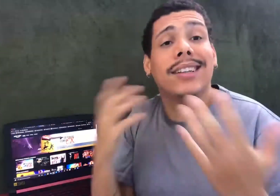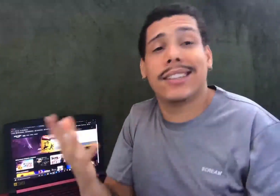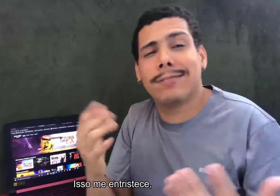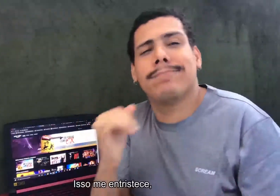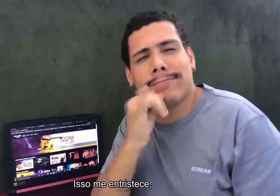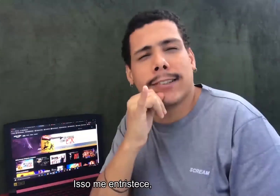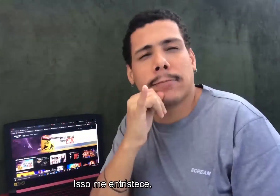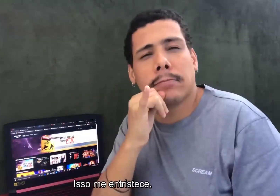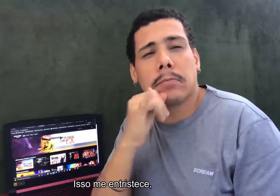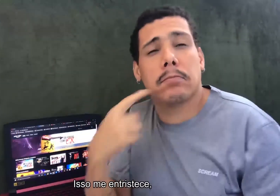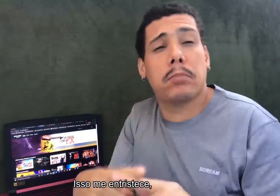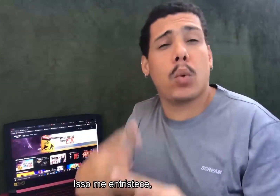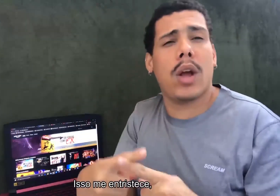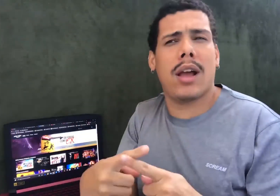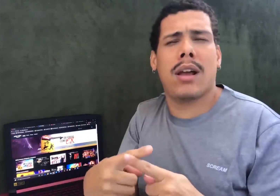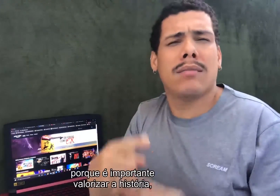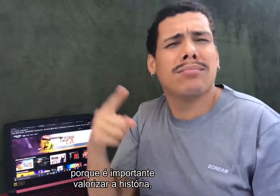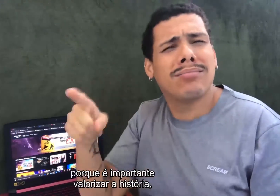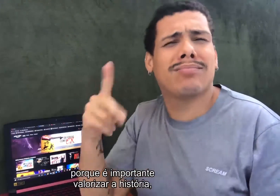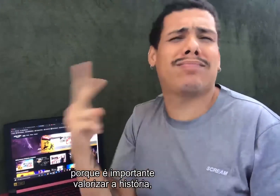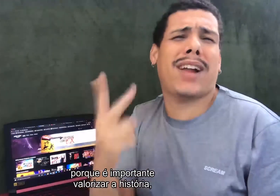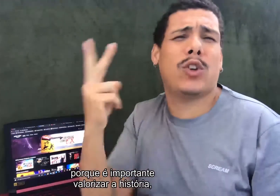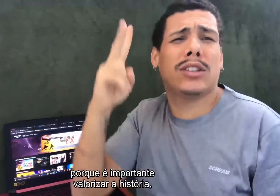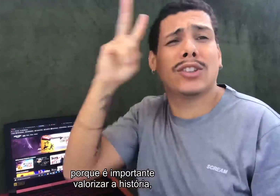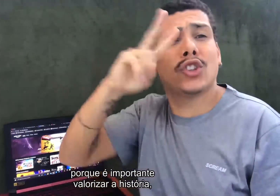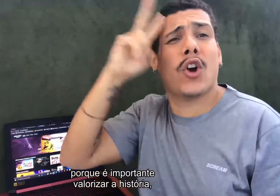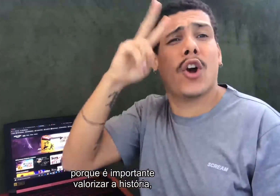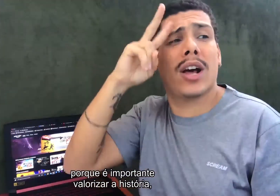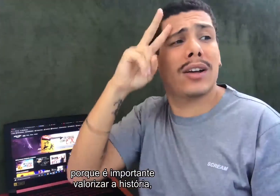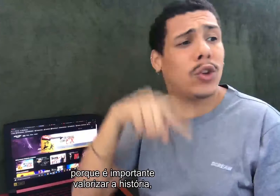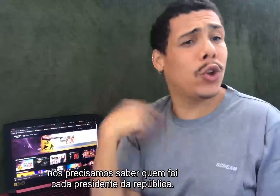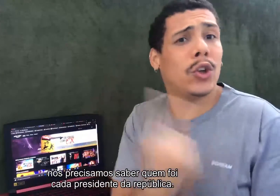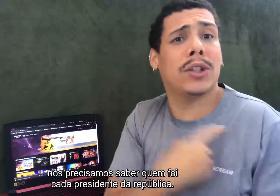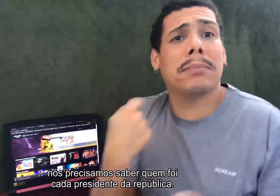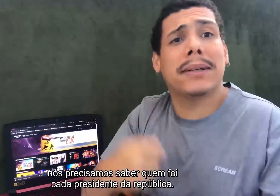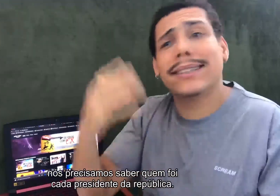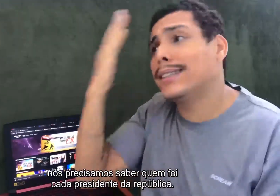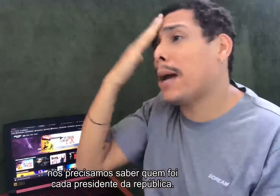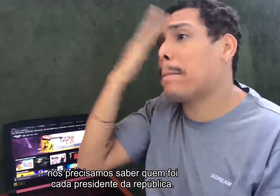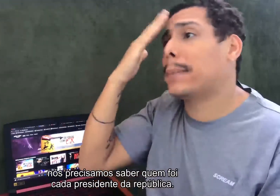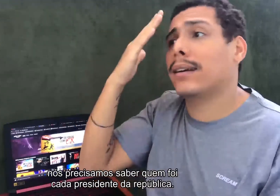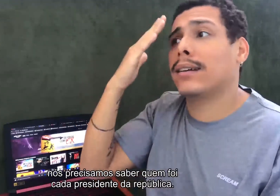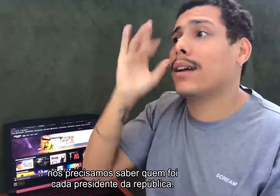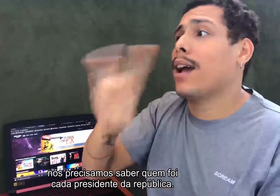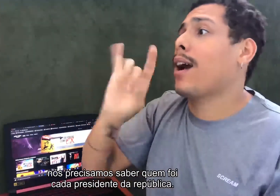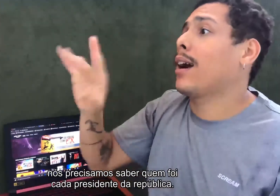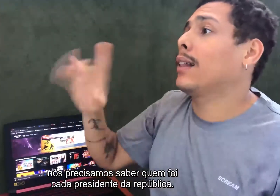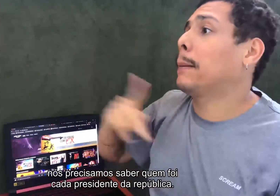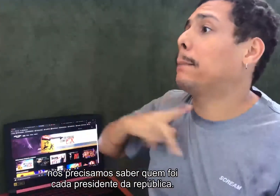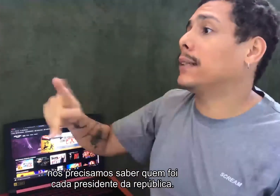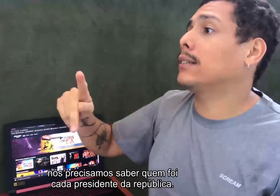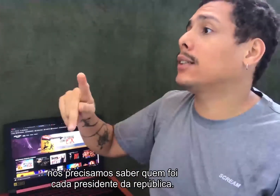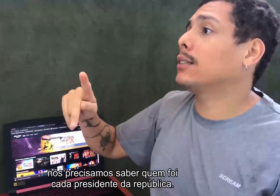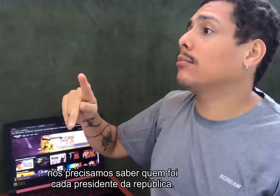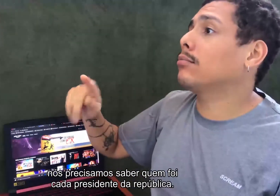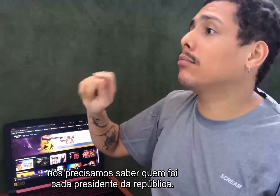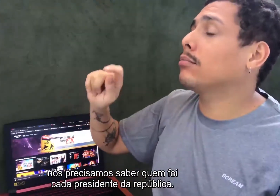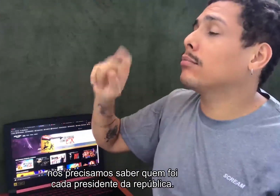me entristece, porque é importante valorizar a história, nós precisamos saber quem foi cada presidente da República.